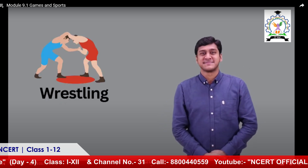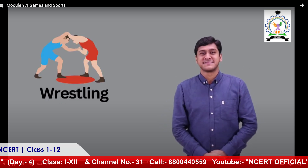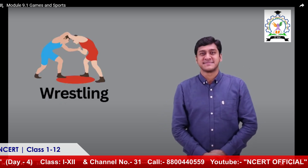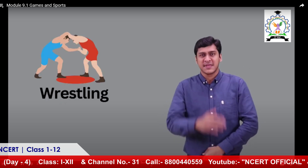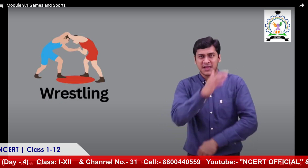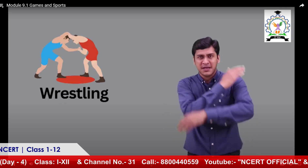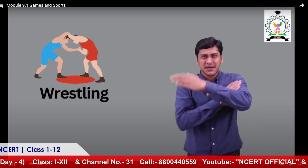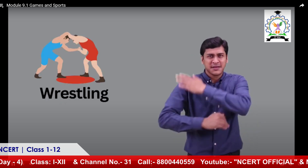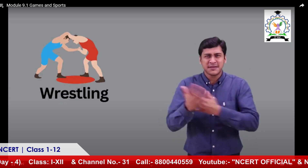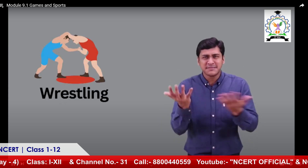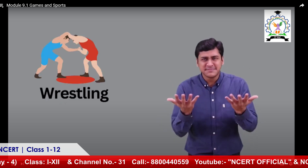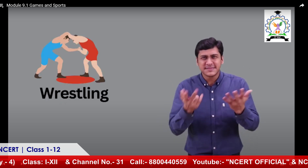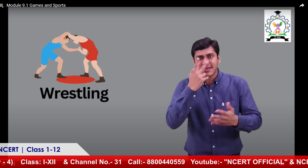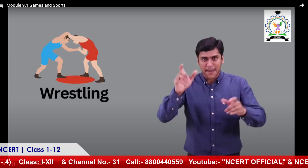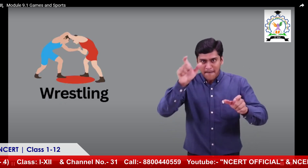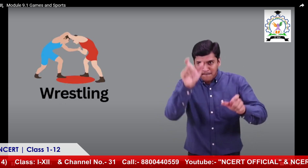रेसलिंग करते हुए आपने देखा ही होगा,